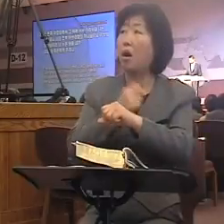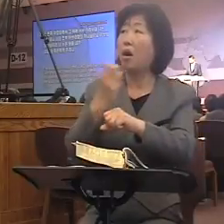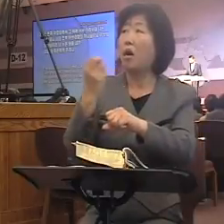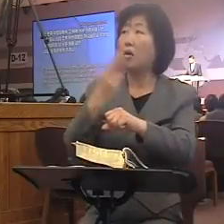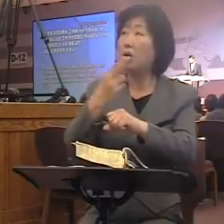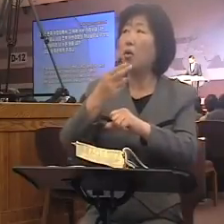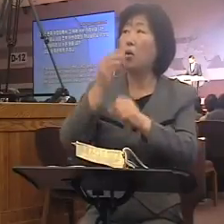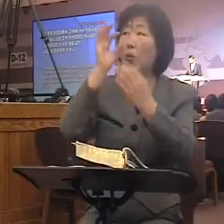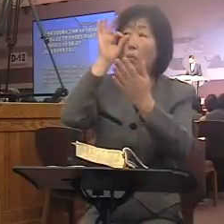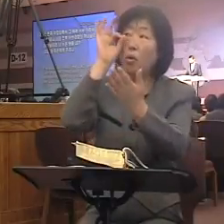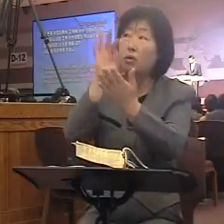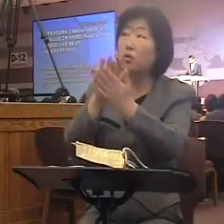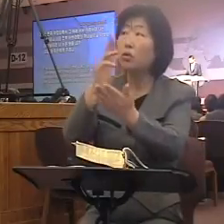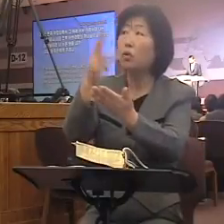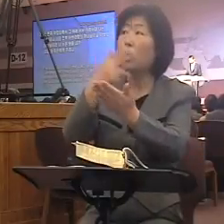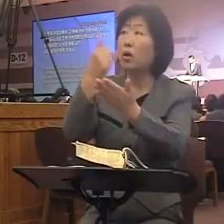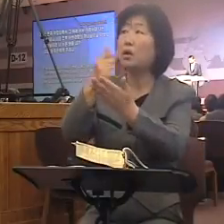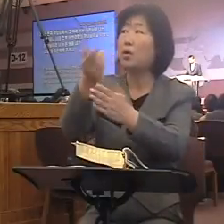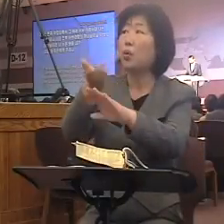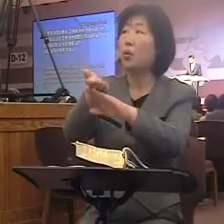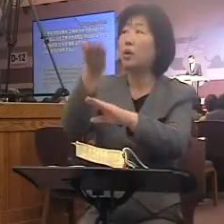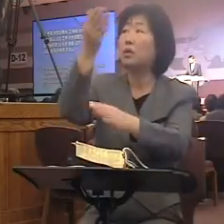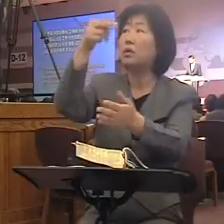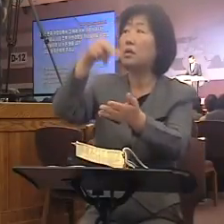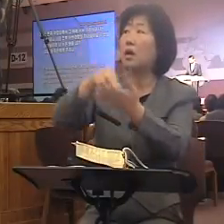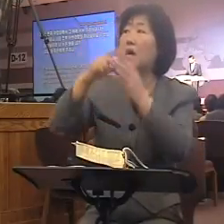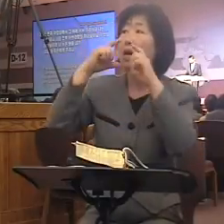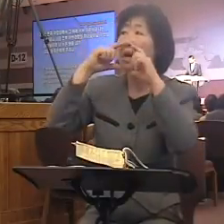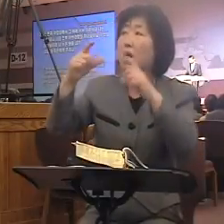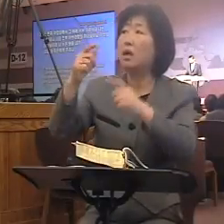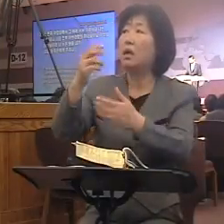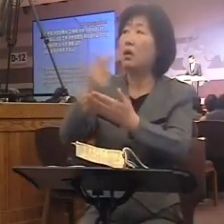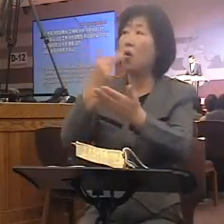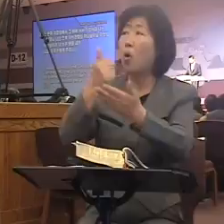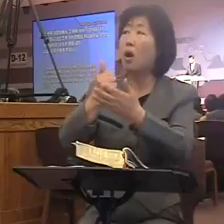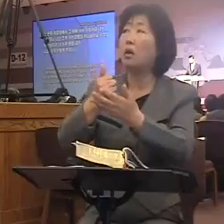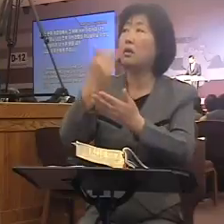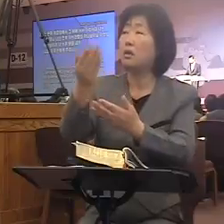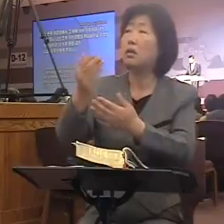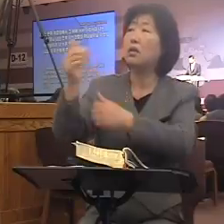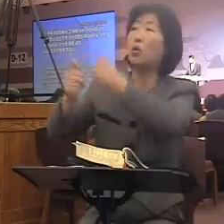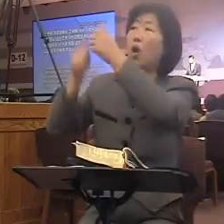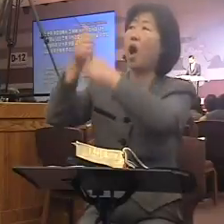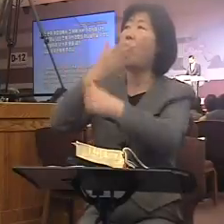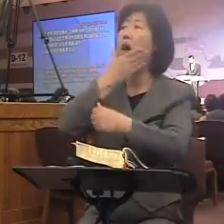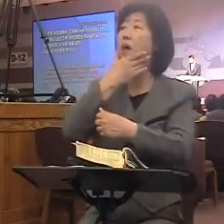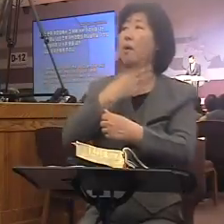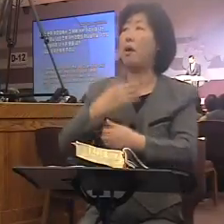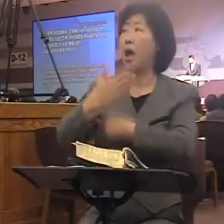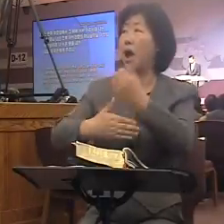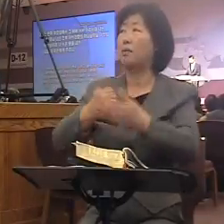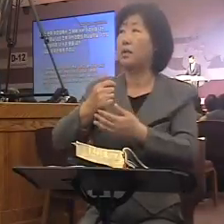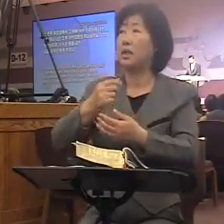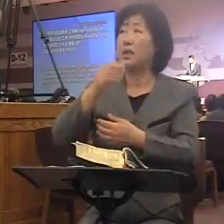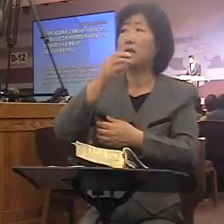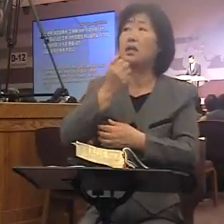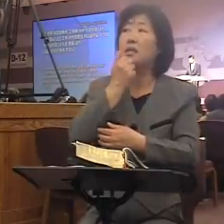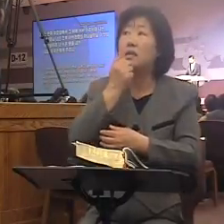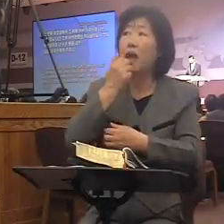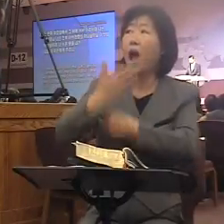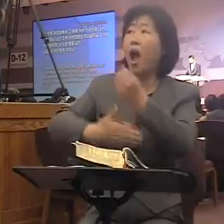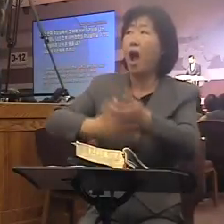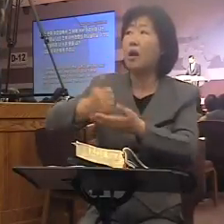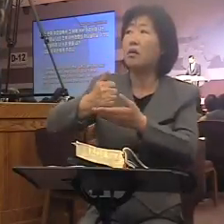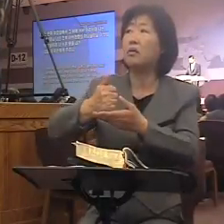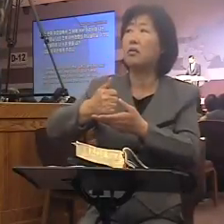곁을 위에서 가라사대 나는 여호와니 너의 조부 아브라함의 하나님이여 이삭의 하나님이라 너 누운 땅을